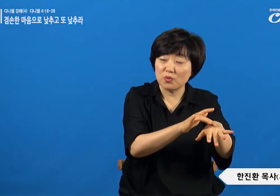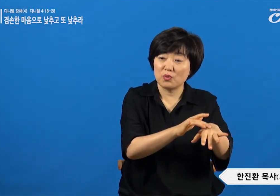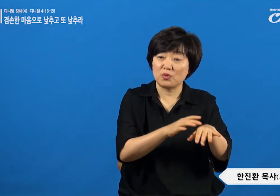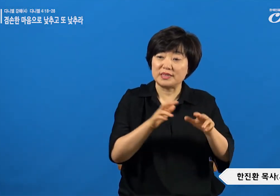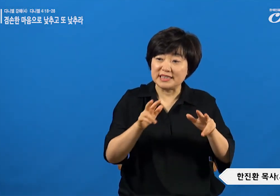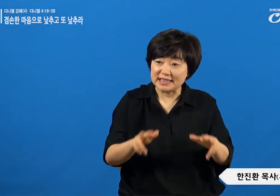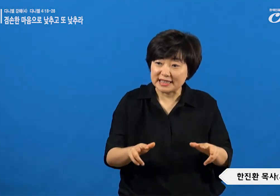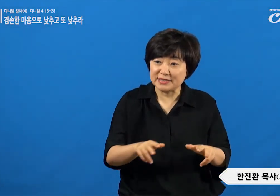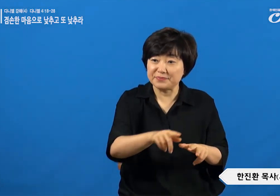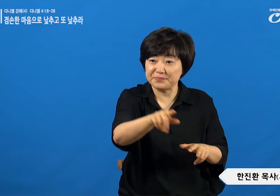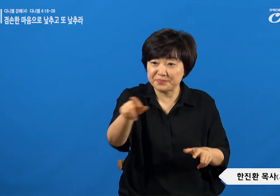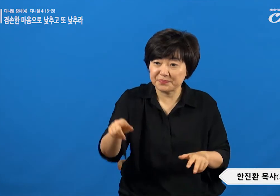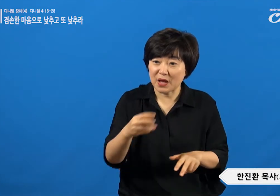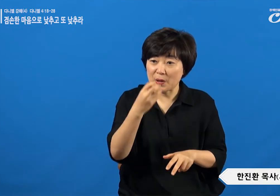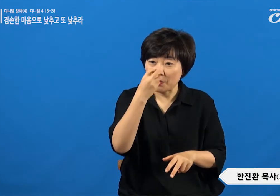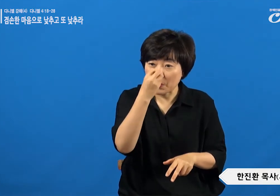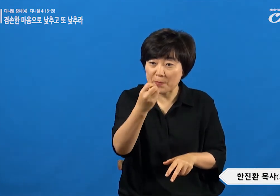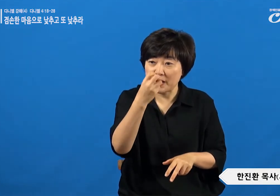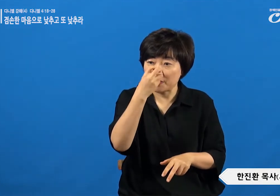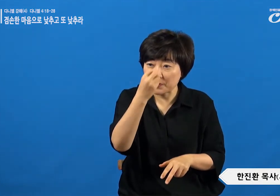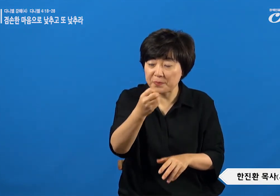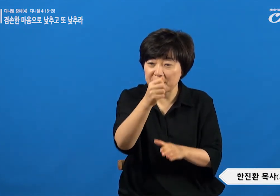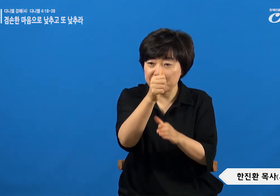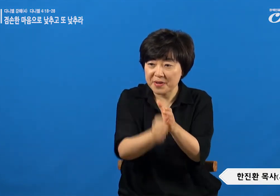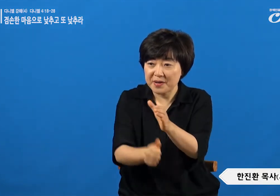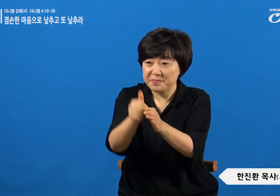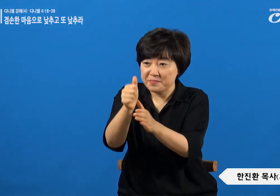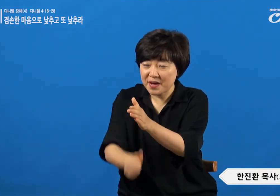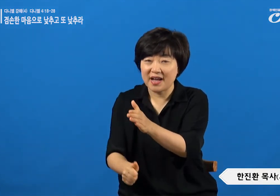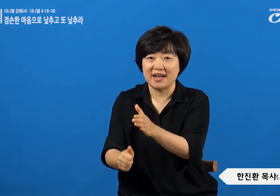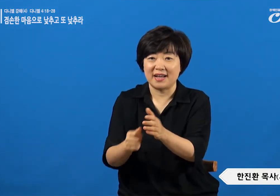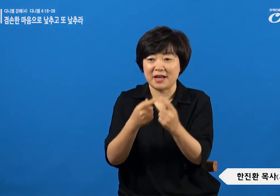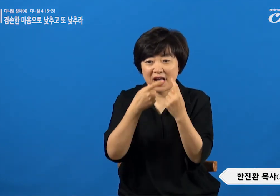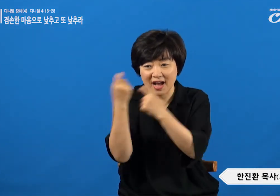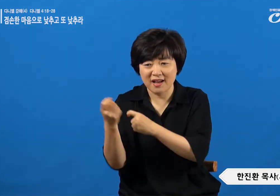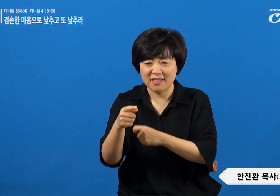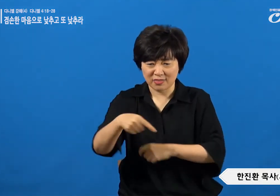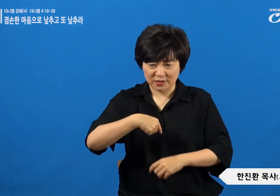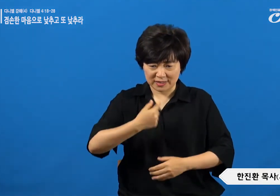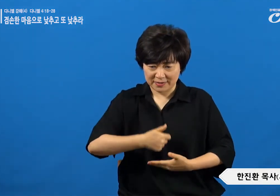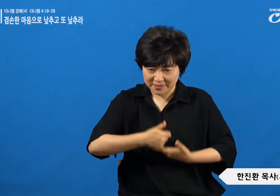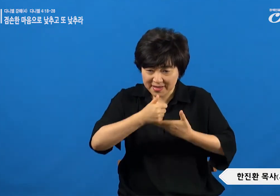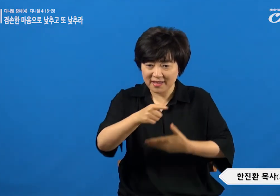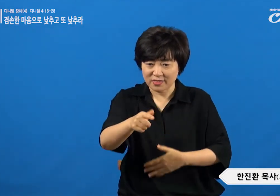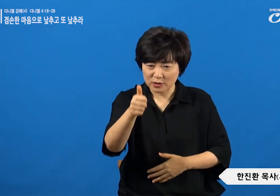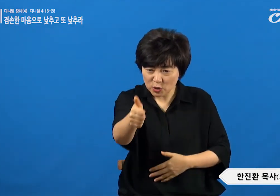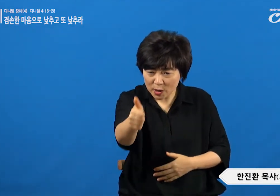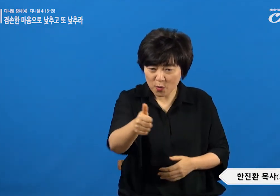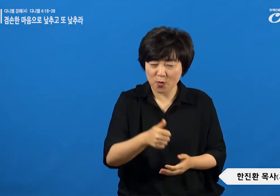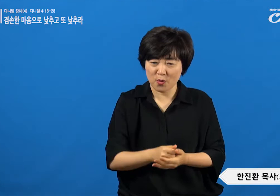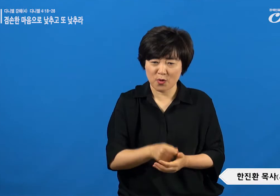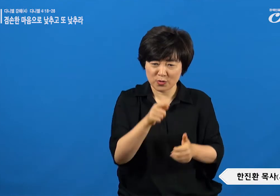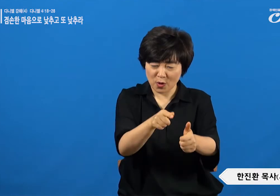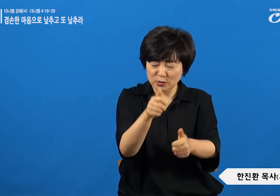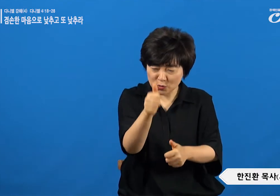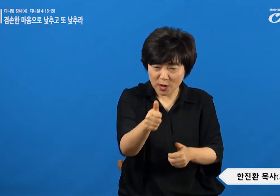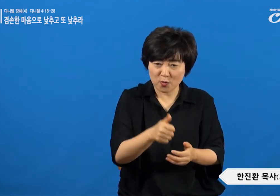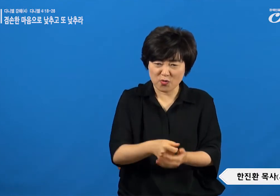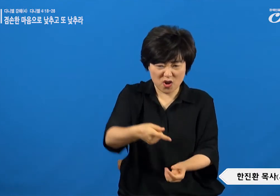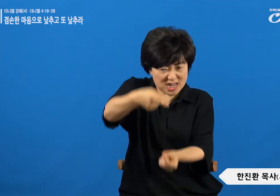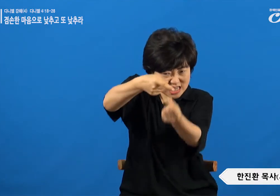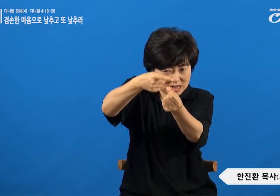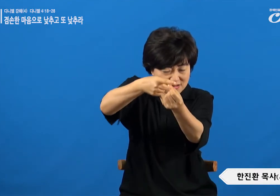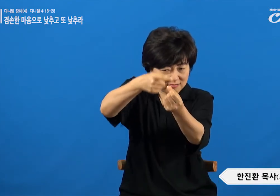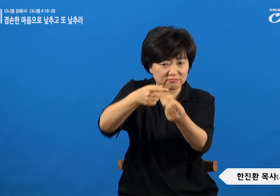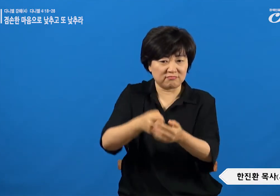우리를 계속해서 교만에 빠지도록 부추깁니다. 너 자신을 높여라. 네가 최고잖아.